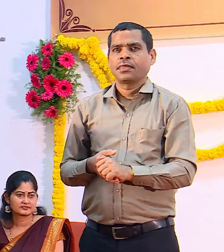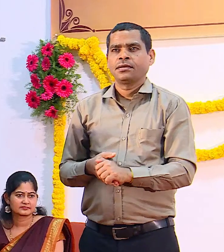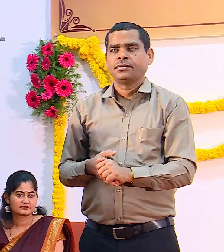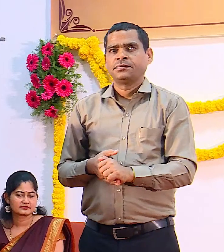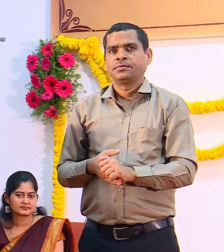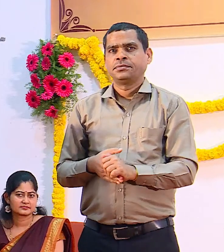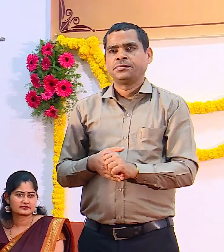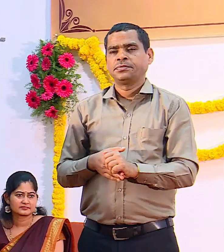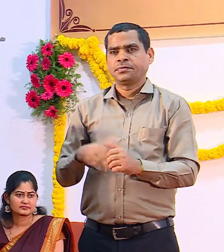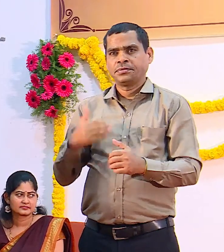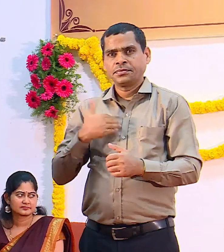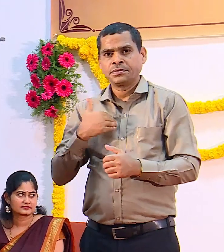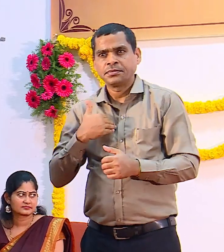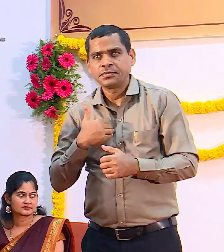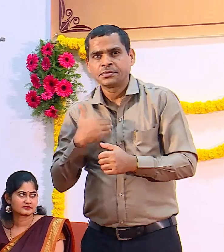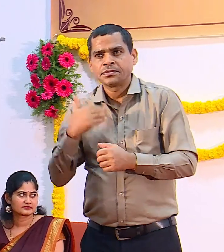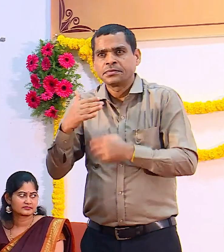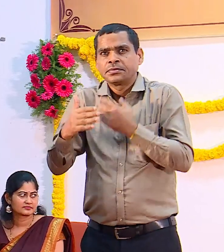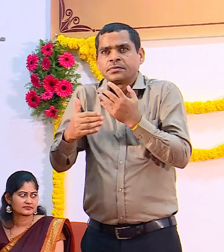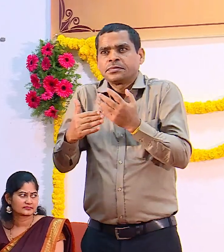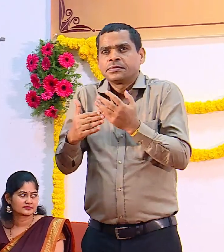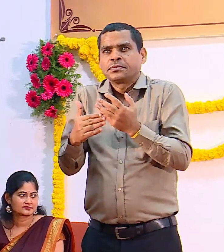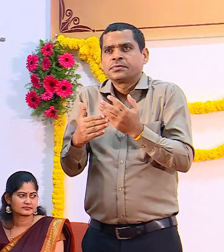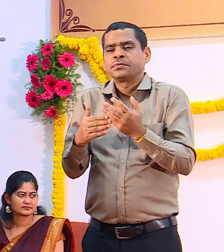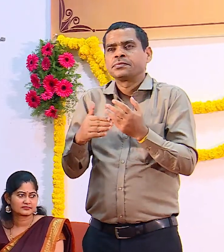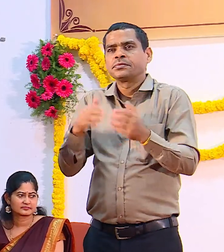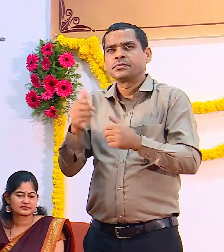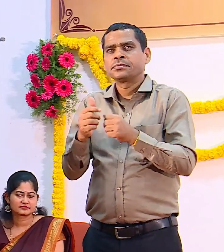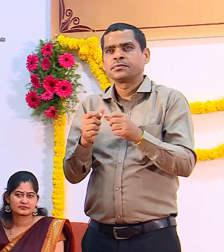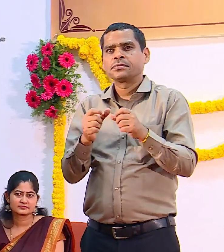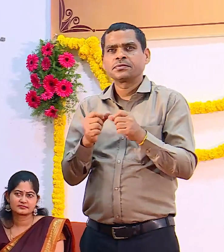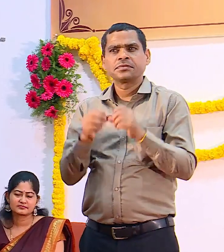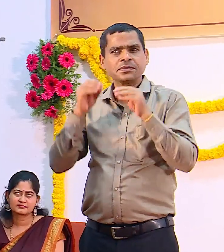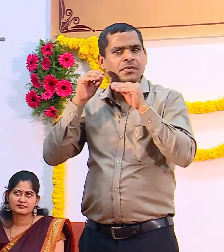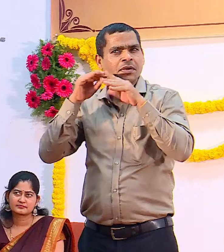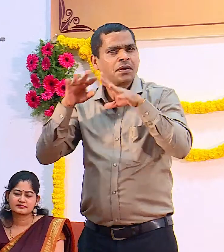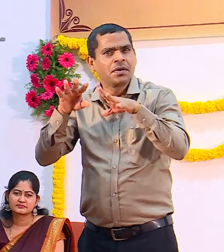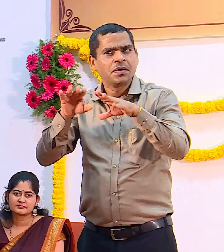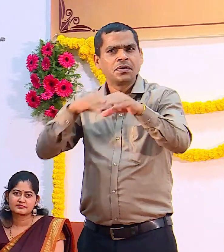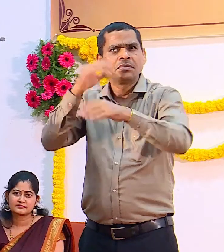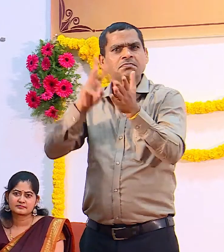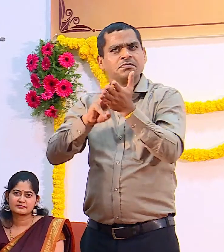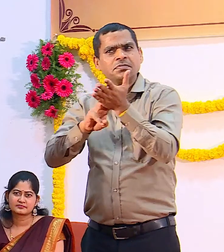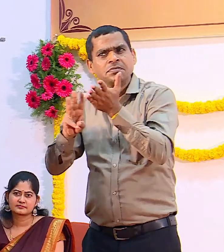मैं जब सूचना प्रसारण मंत्रालय में था तब मेरा कुछ संबंध